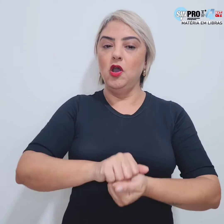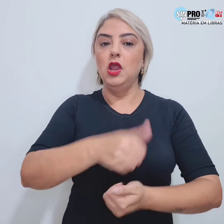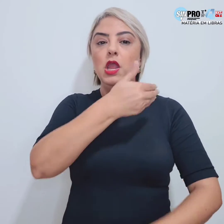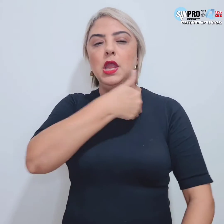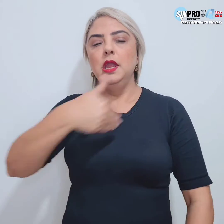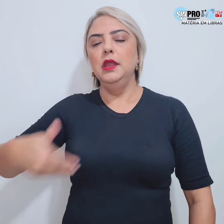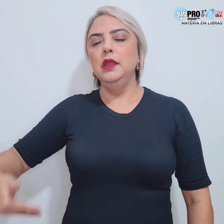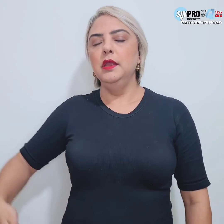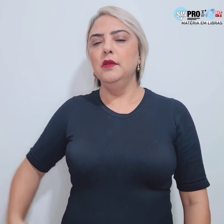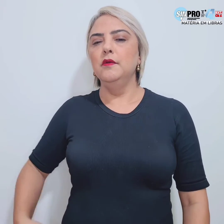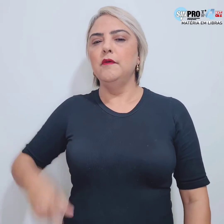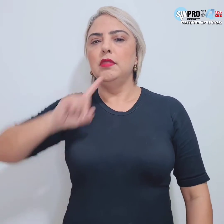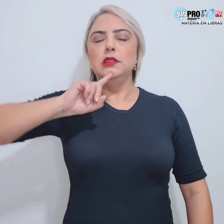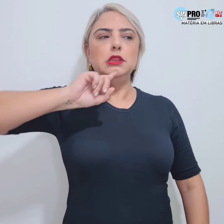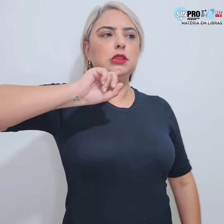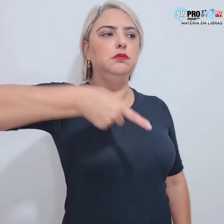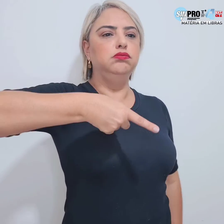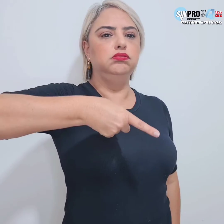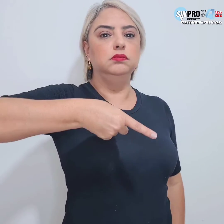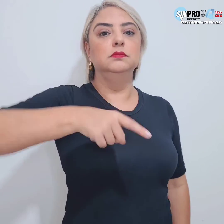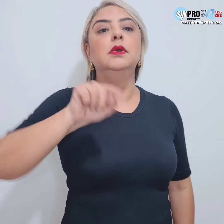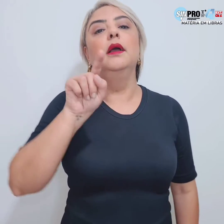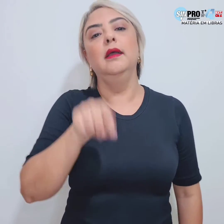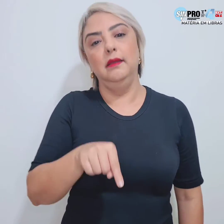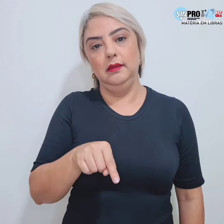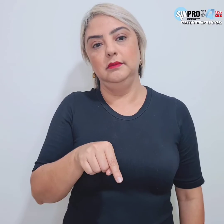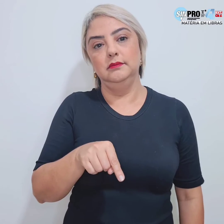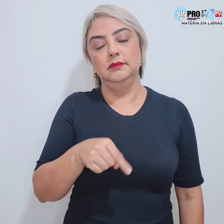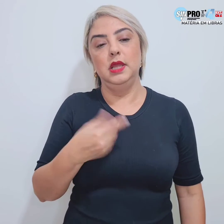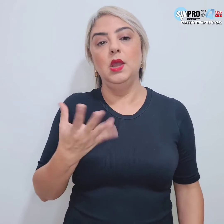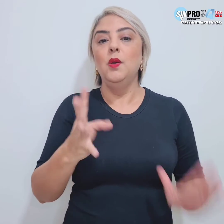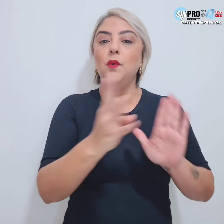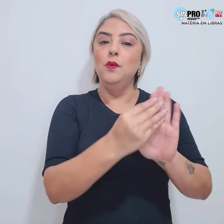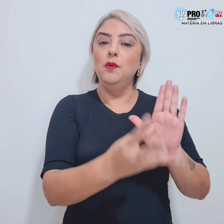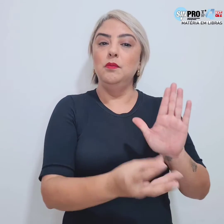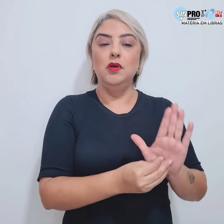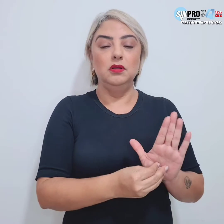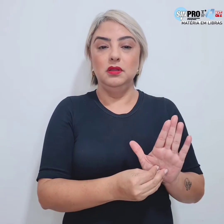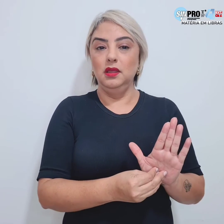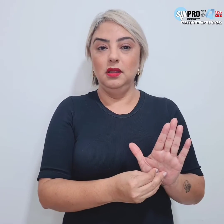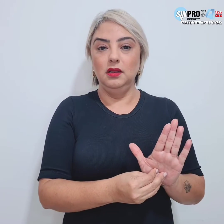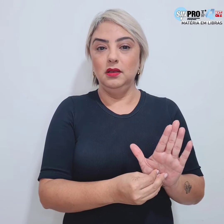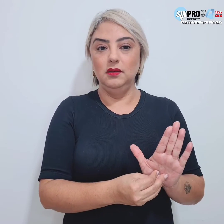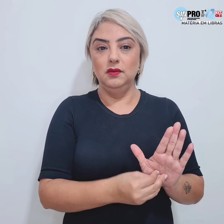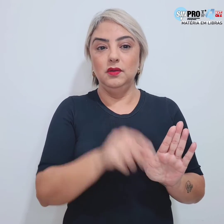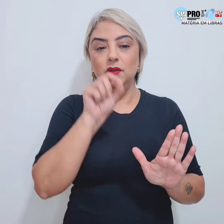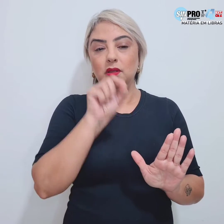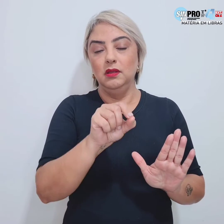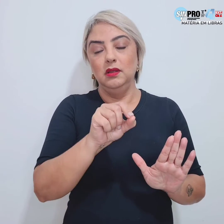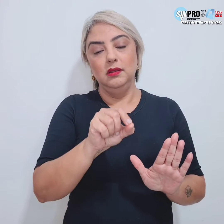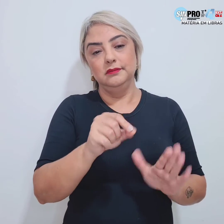imperialistas, é justamente o modelo reprovado sucessivamente,